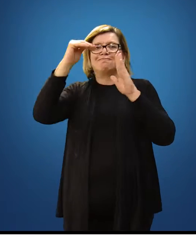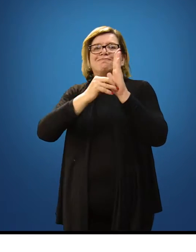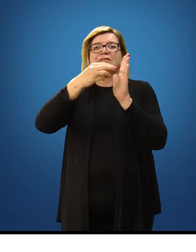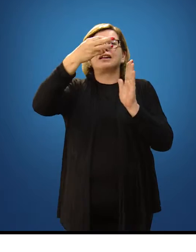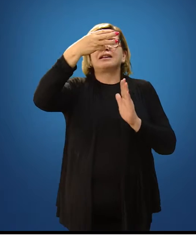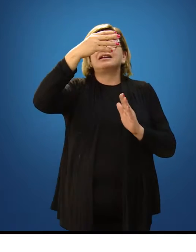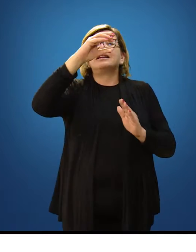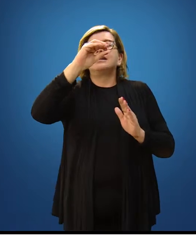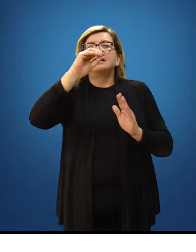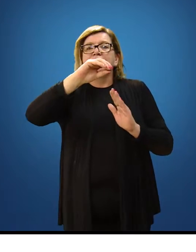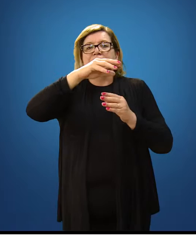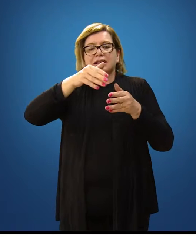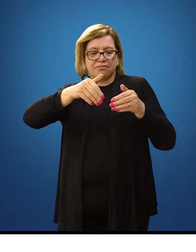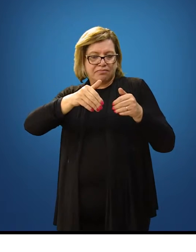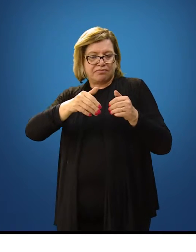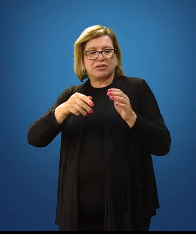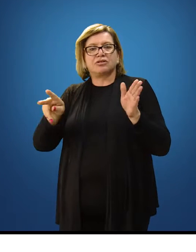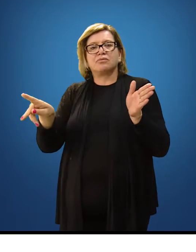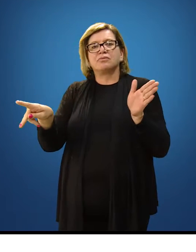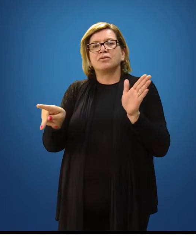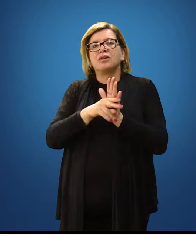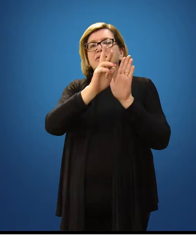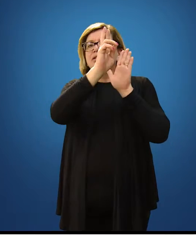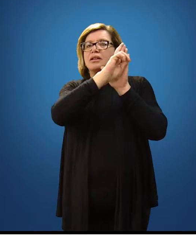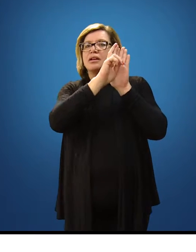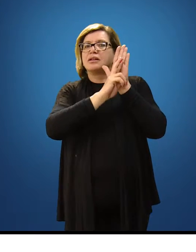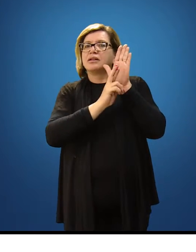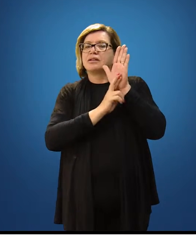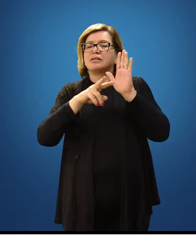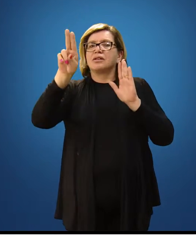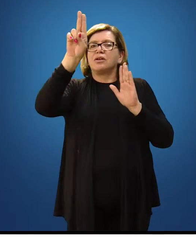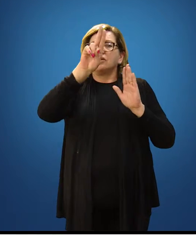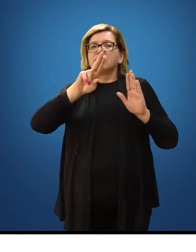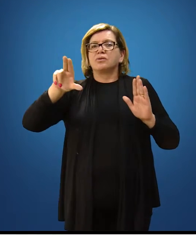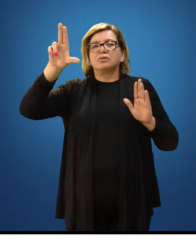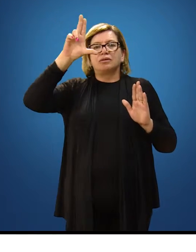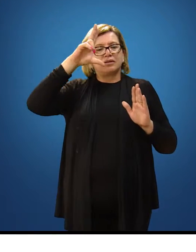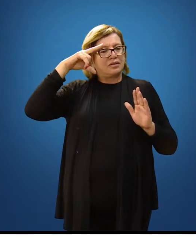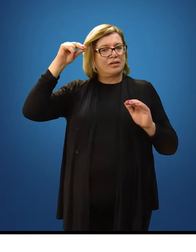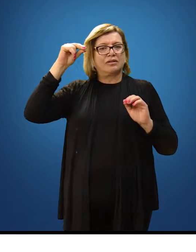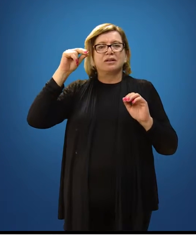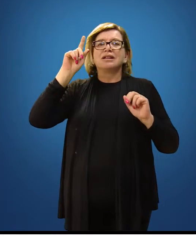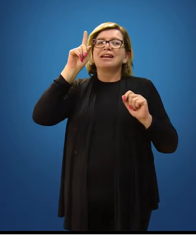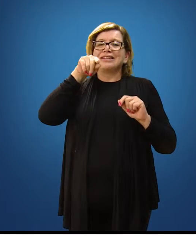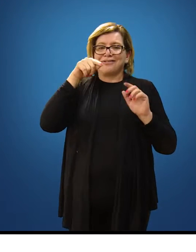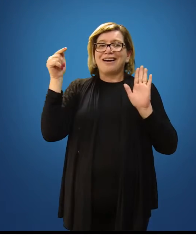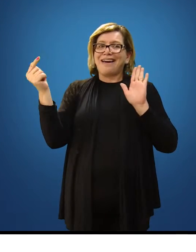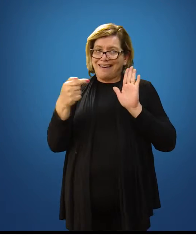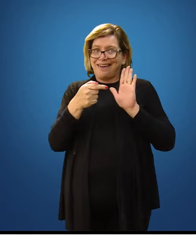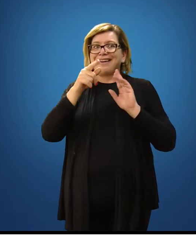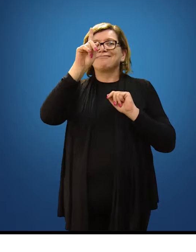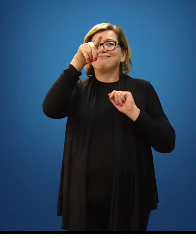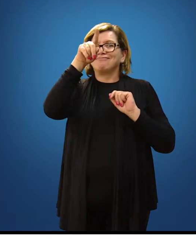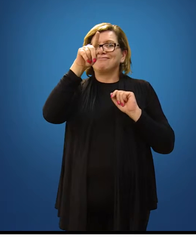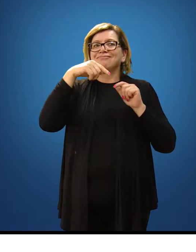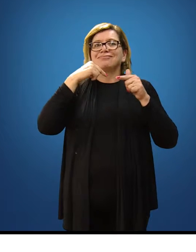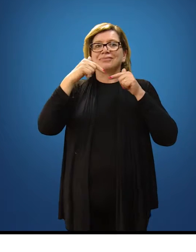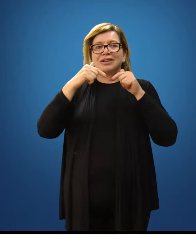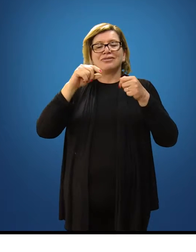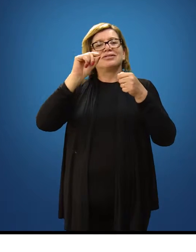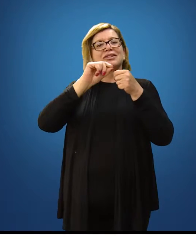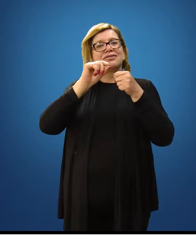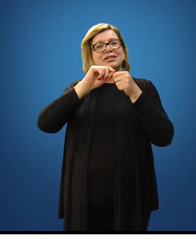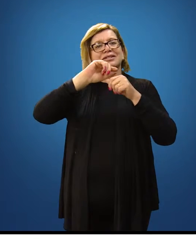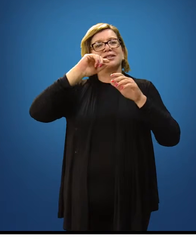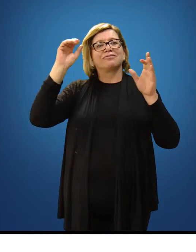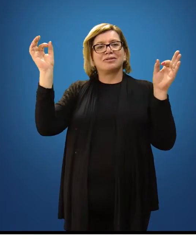com as normas da Unicentro. Ok? Então esse é o trabalho que vocês vão ter que construir como trabalho final de curso. Tá